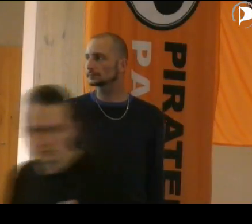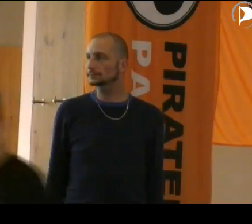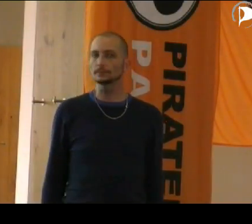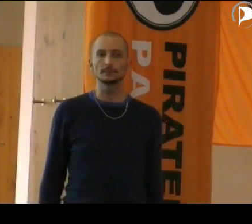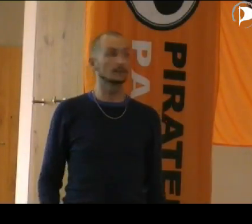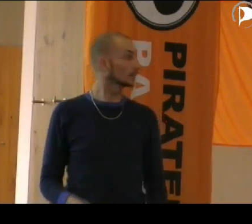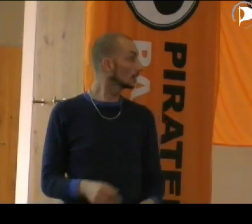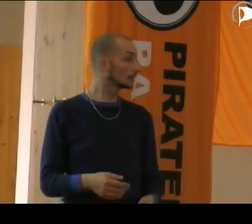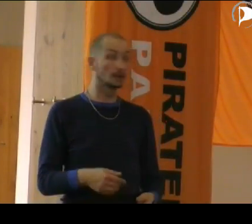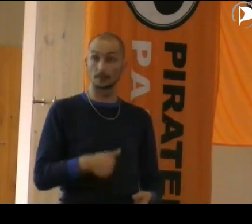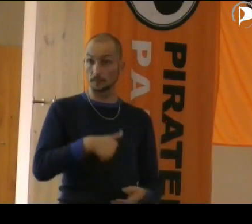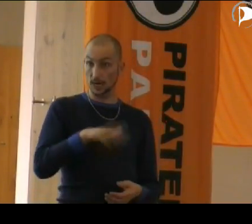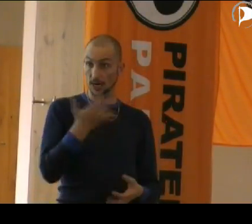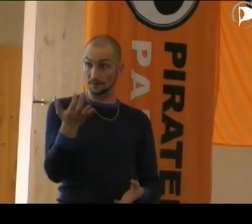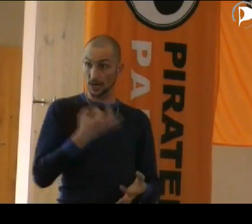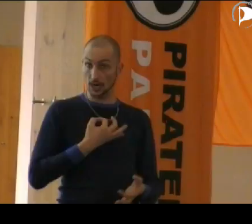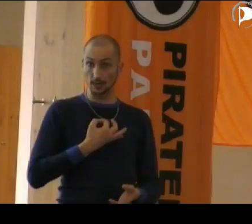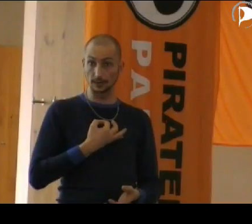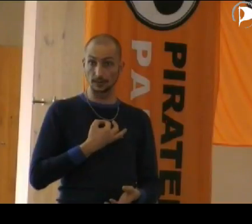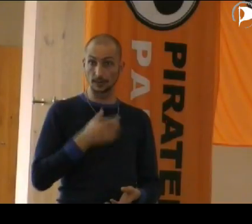jetzt noch weitere fragen an die kandidaten